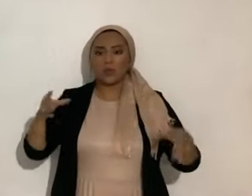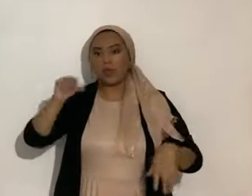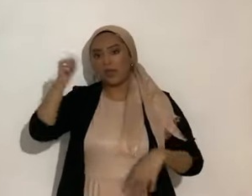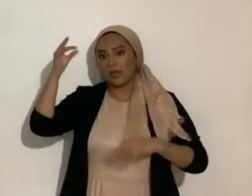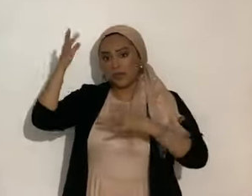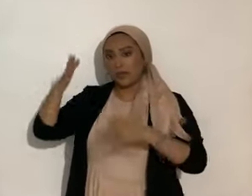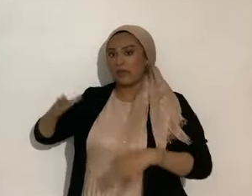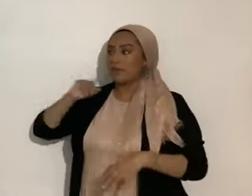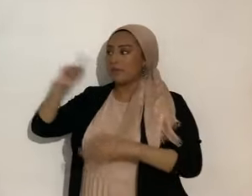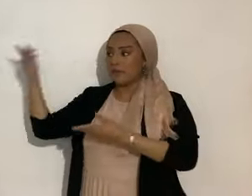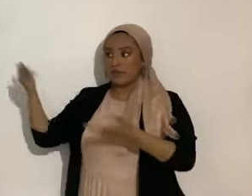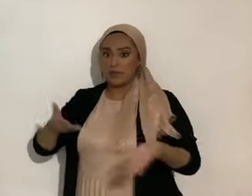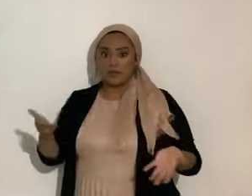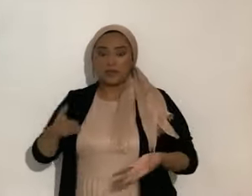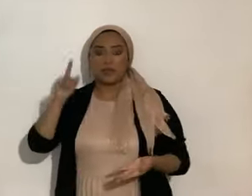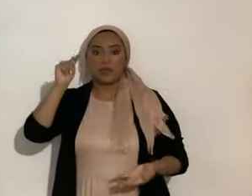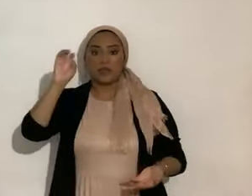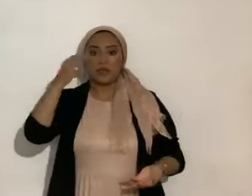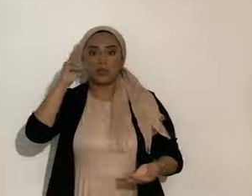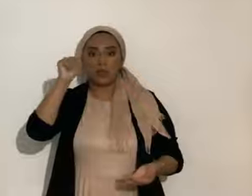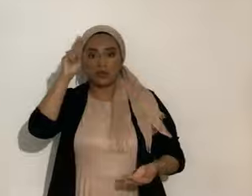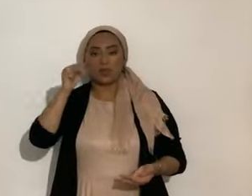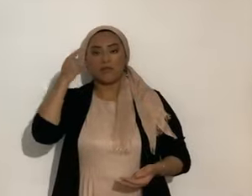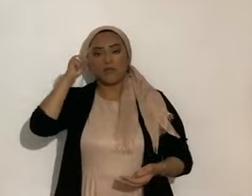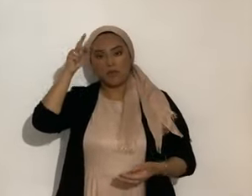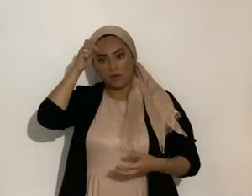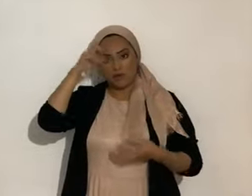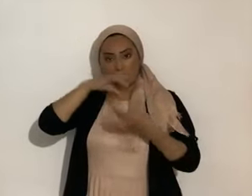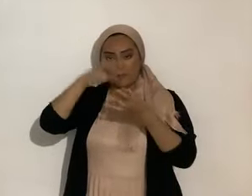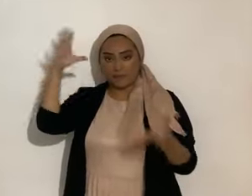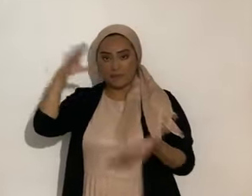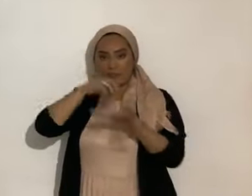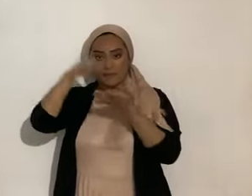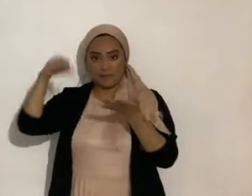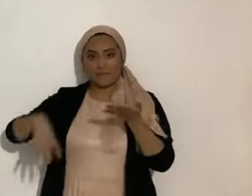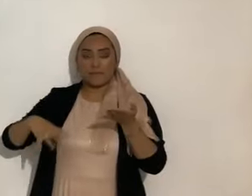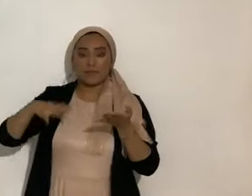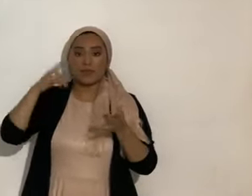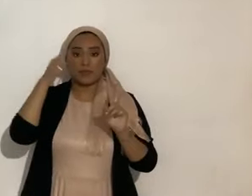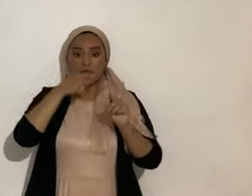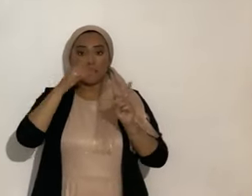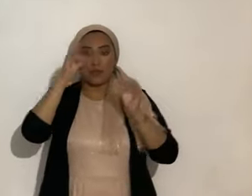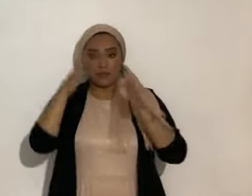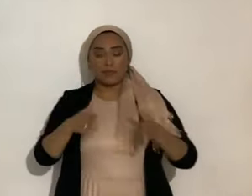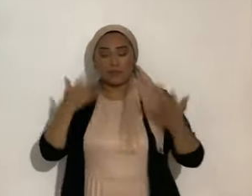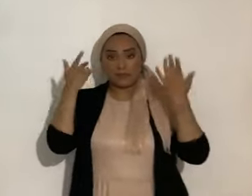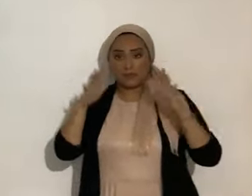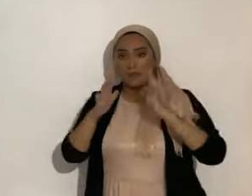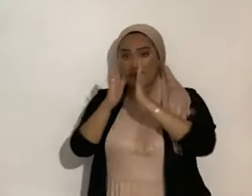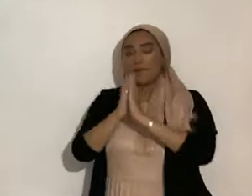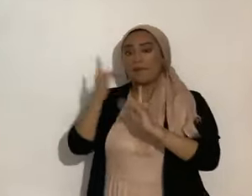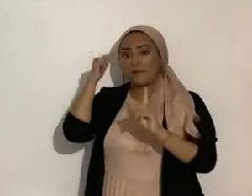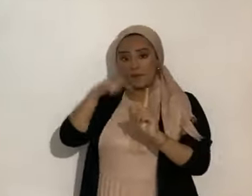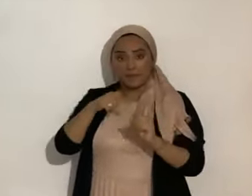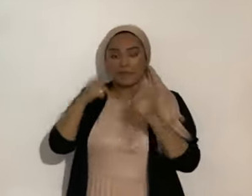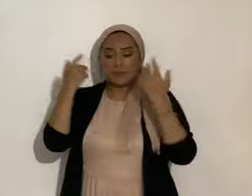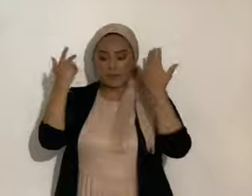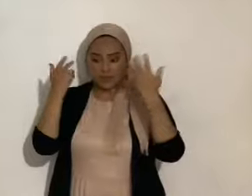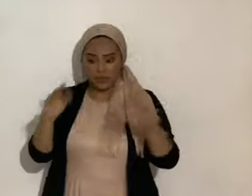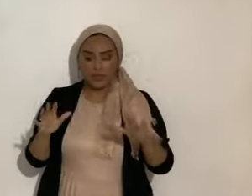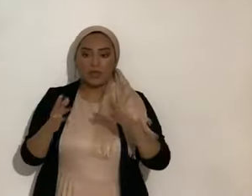Roe para acá, para Tehuacán, para que se hiciera liberación, porque este Roe ya había orado, ¿verdad? Y ya